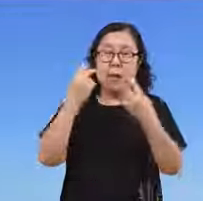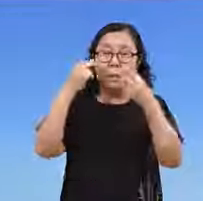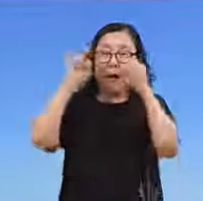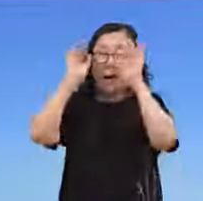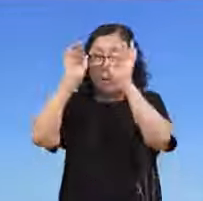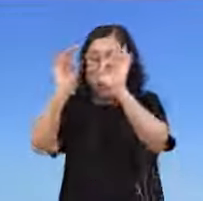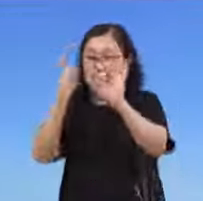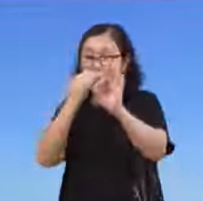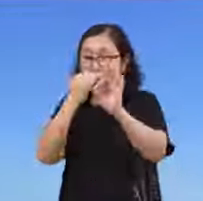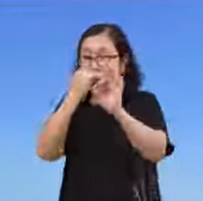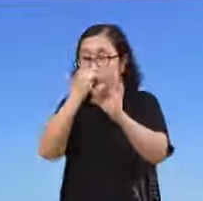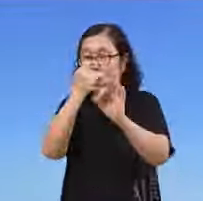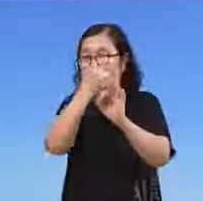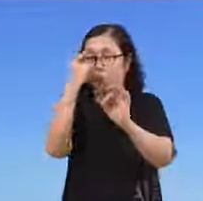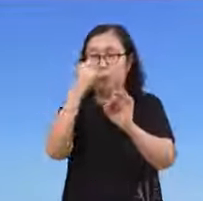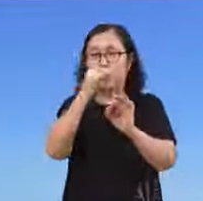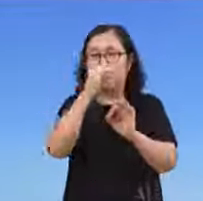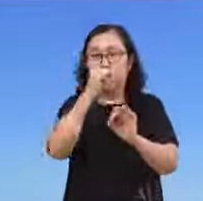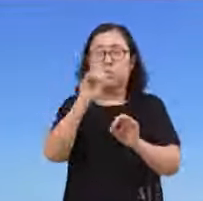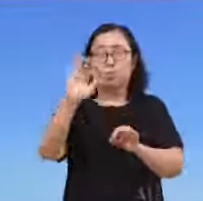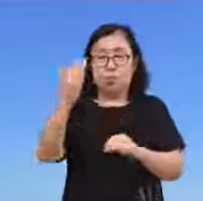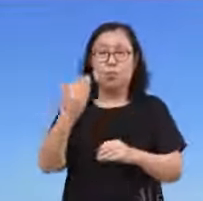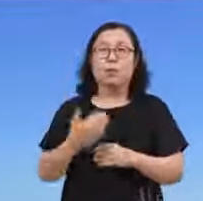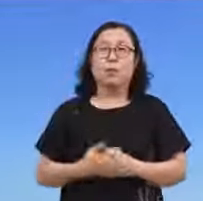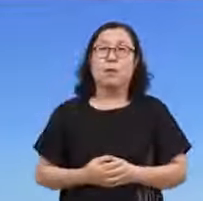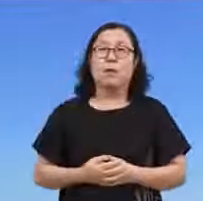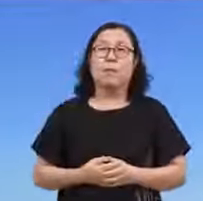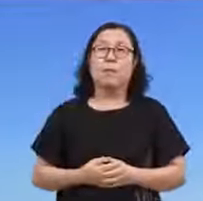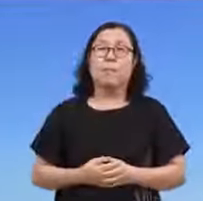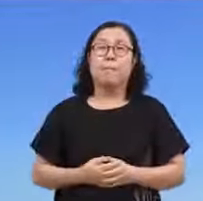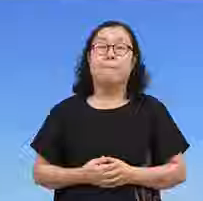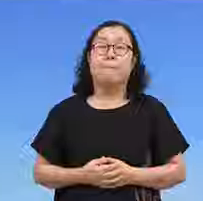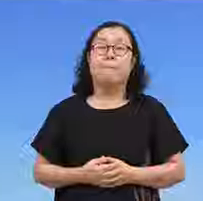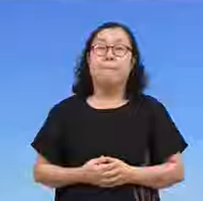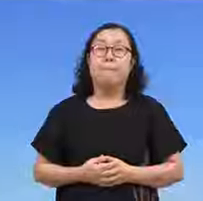두 가지가 같이 작동이 돼야 되는 거 아닙니까?